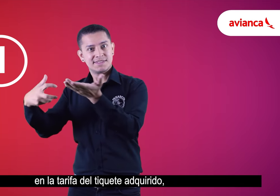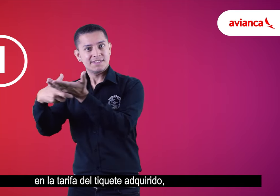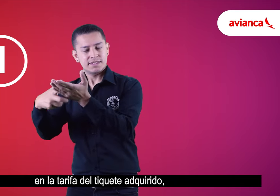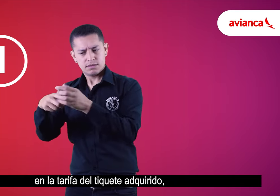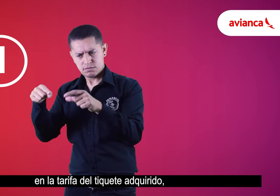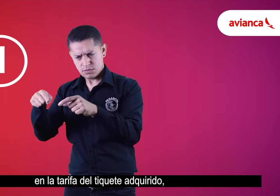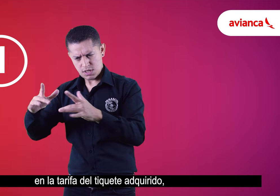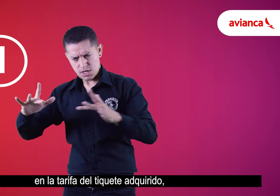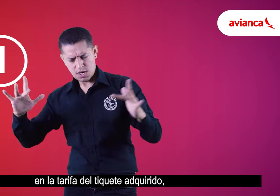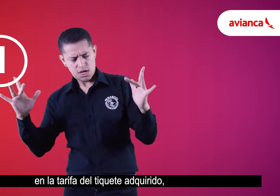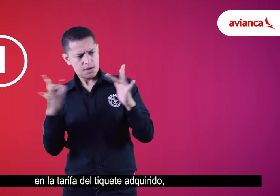tiquete adquirido,